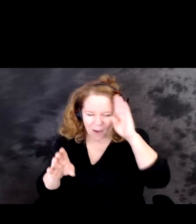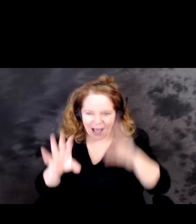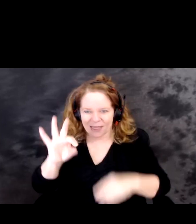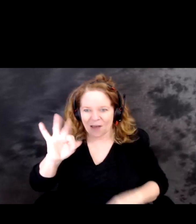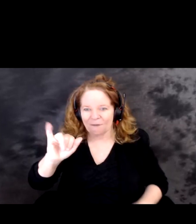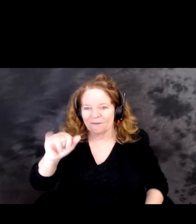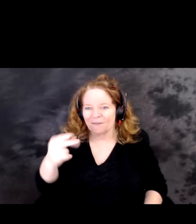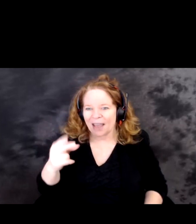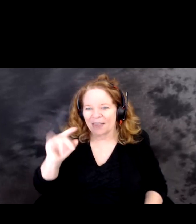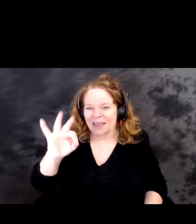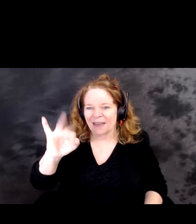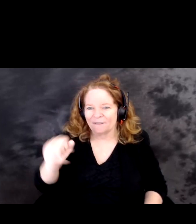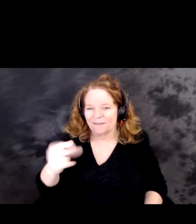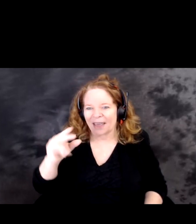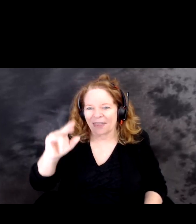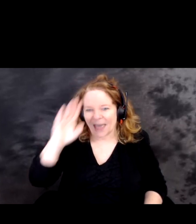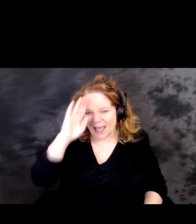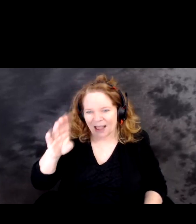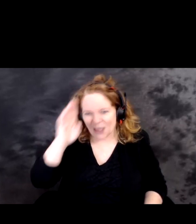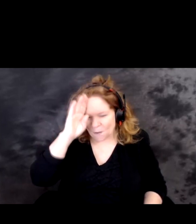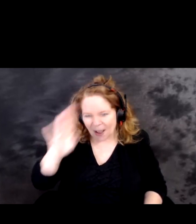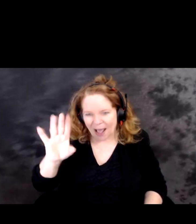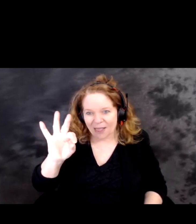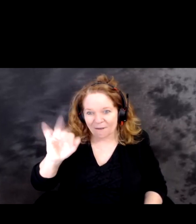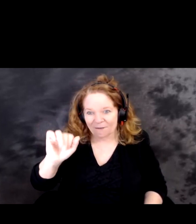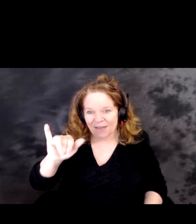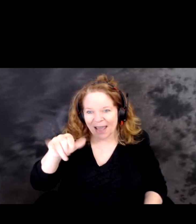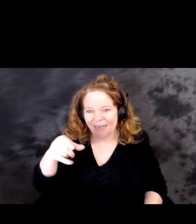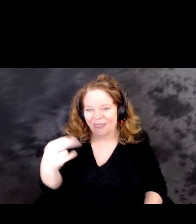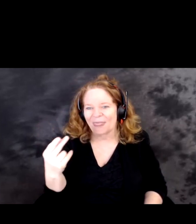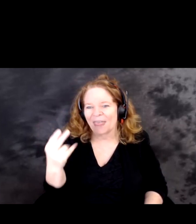Faith. Faith, Faith. Hola, hola, hola,